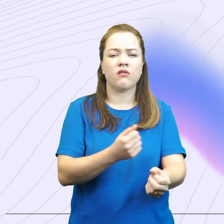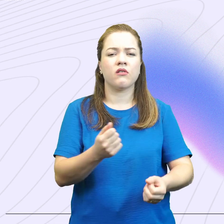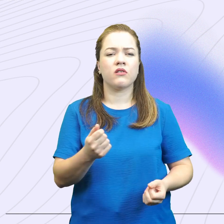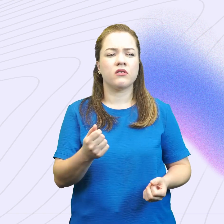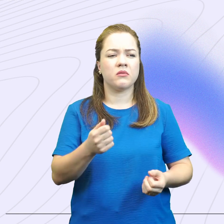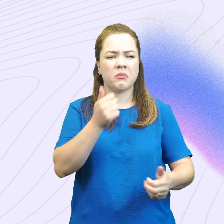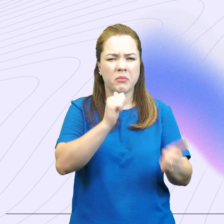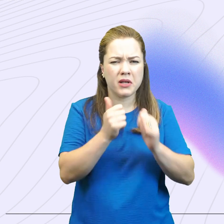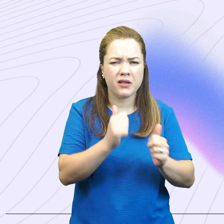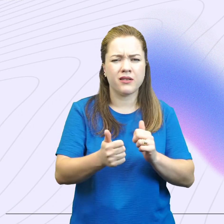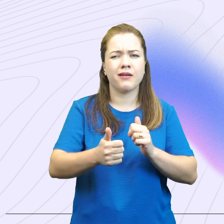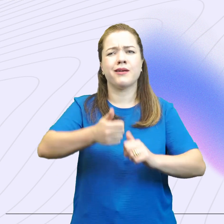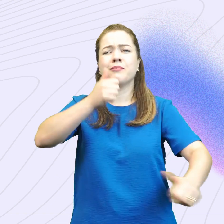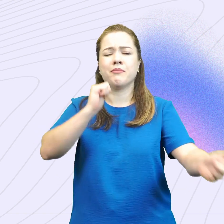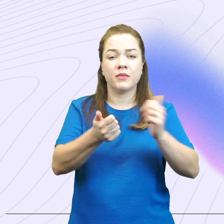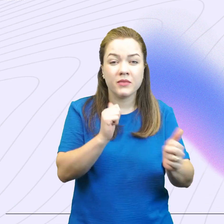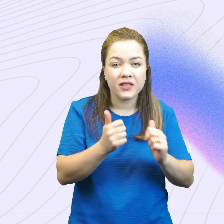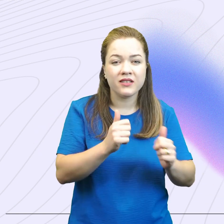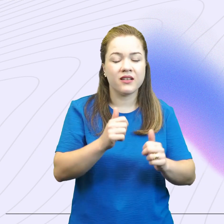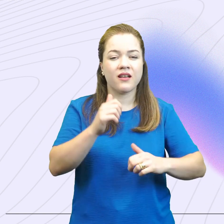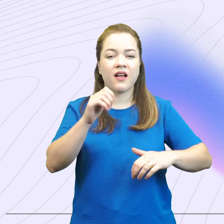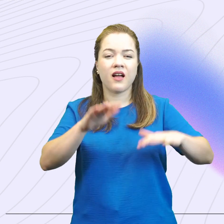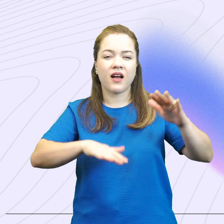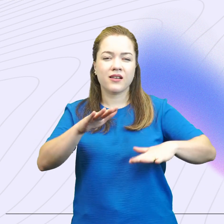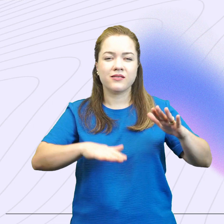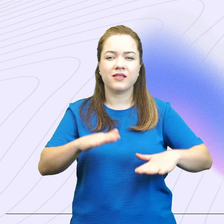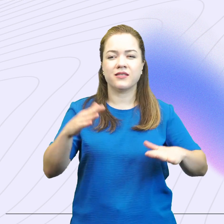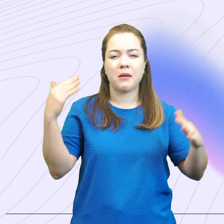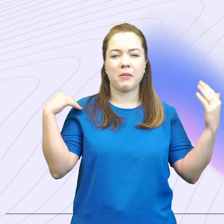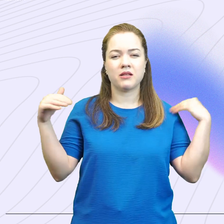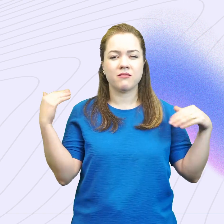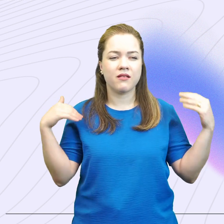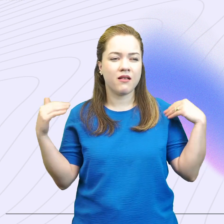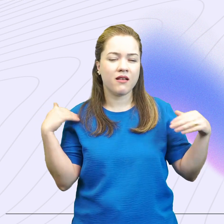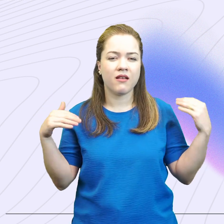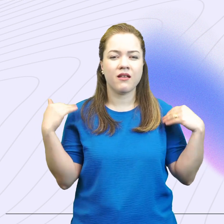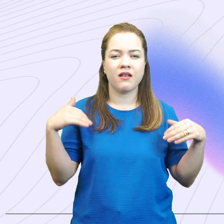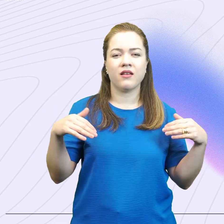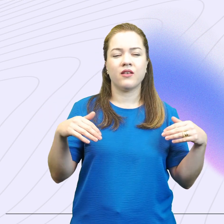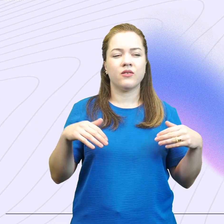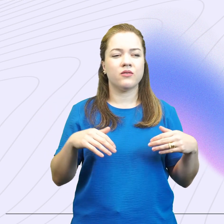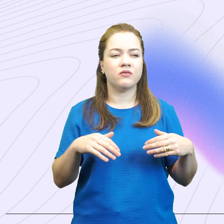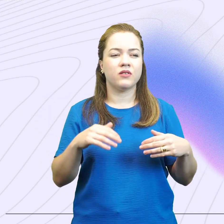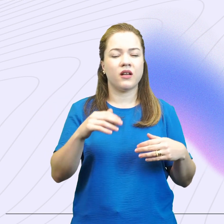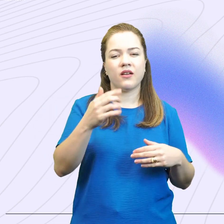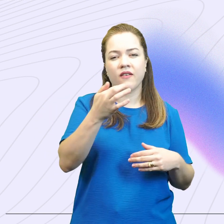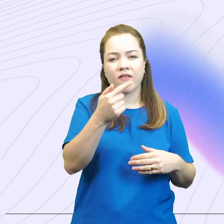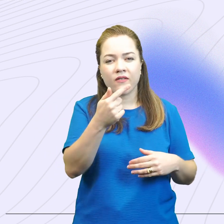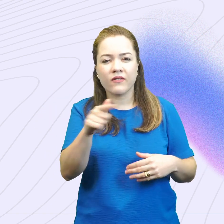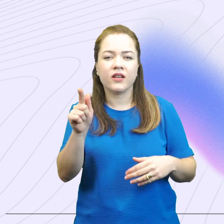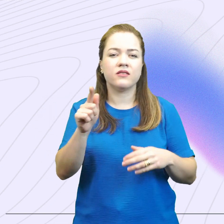mais bebidas, alguns rolezinhos aí para poder esquecer um pouco os problemas, pelo menos aos finais de semana.